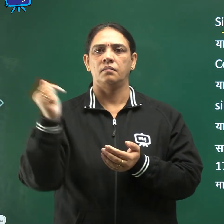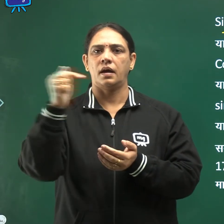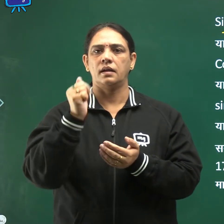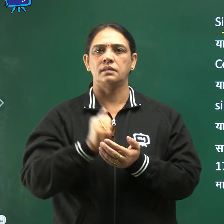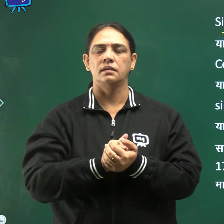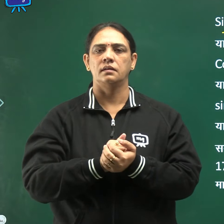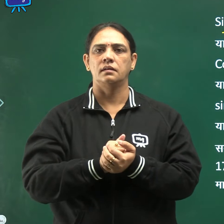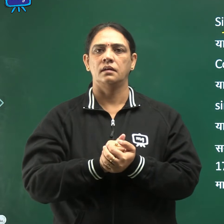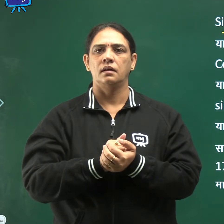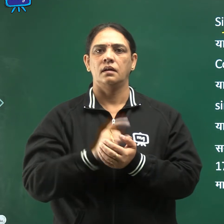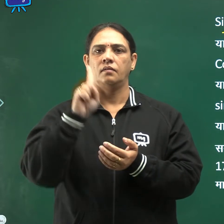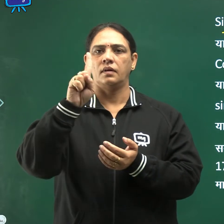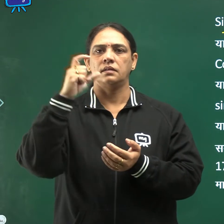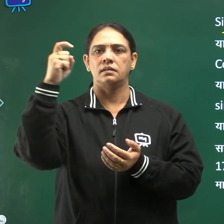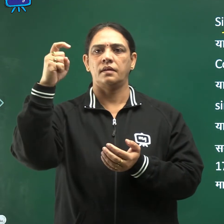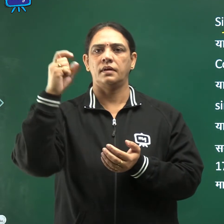माइनस 17 डिग्री